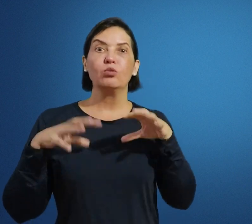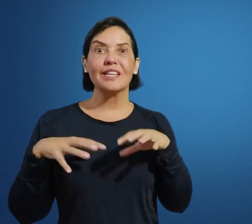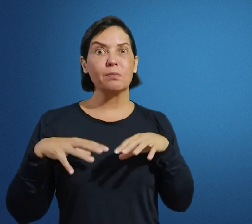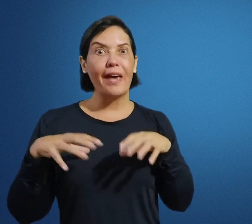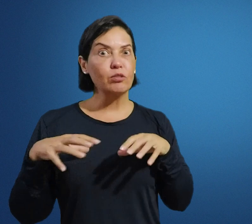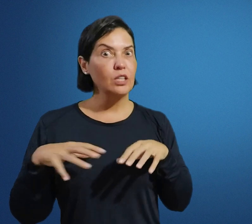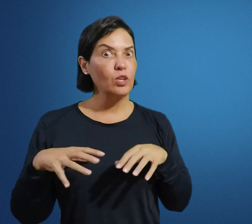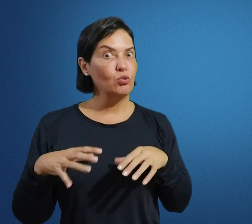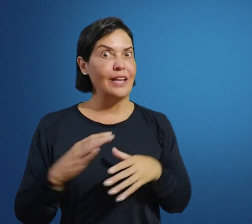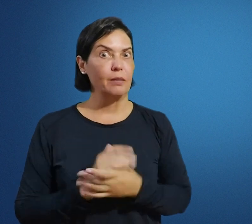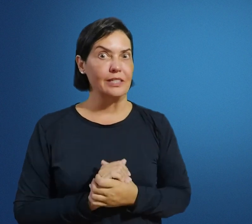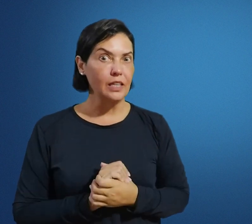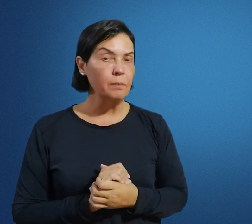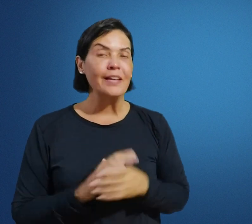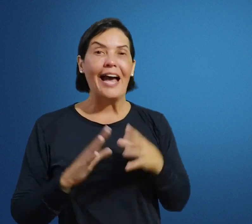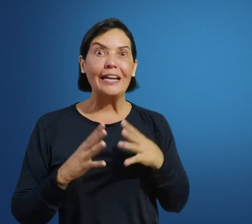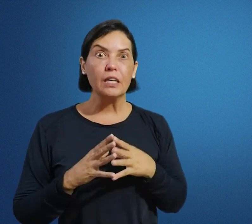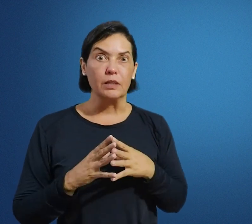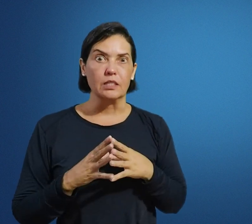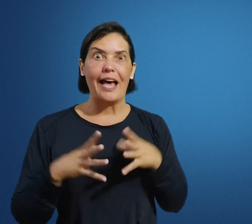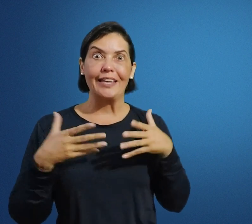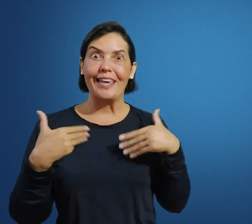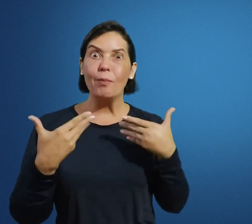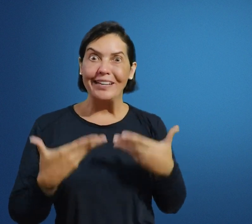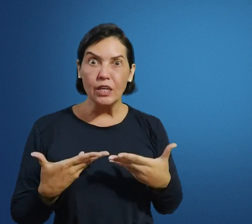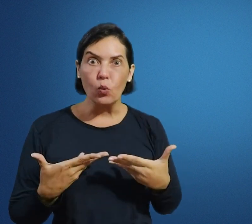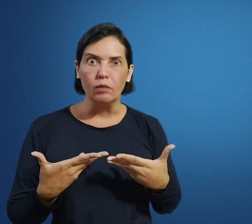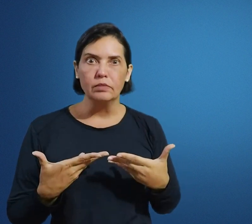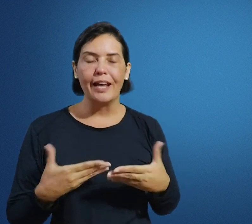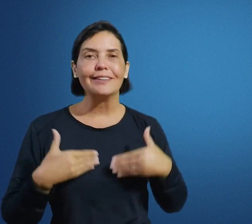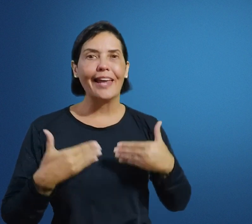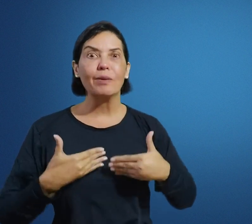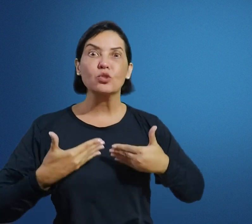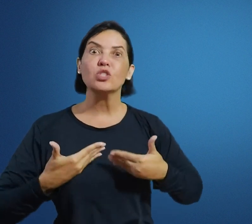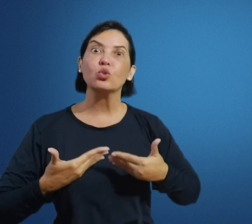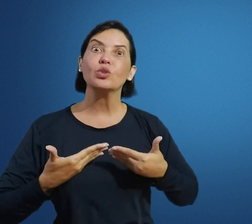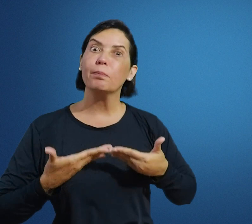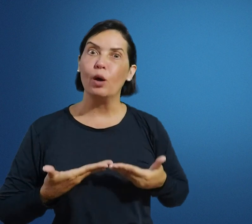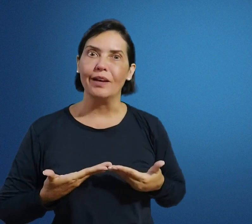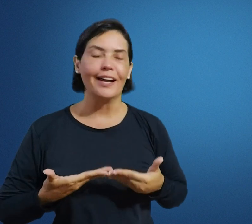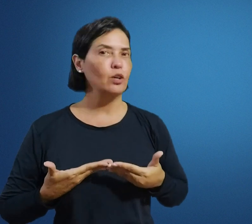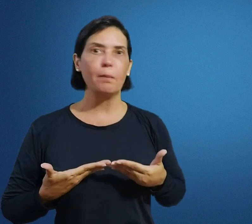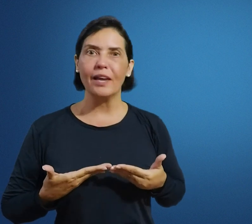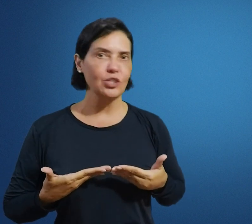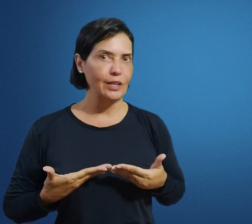Nos aspectos linguísticos da Libras aqui, a Libras, que é uma língua, ela tem uma sua estrutura própria, ela não depende da